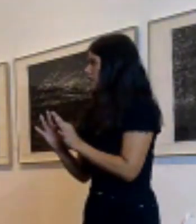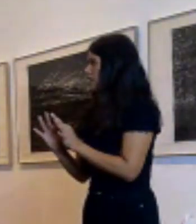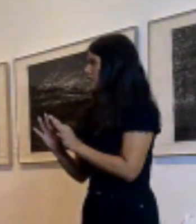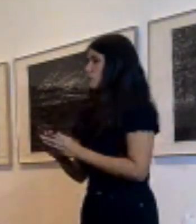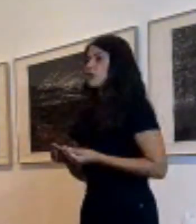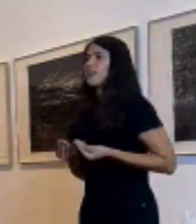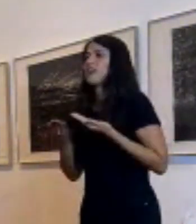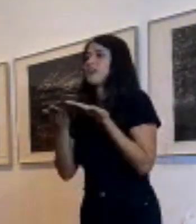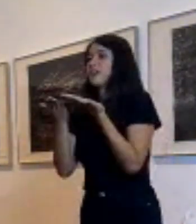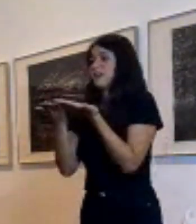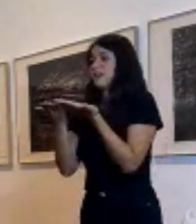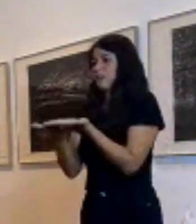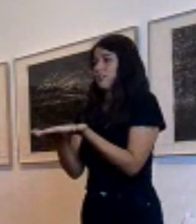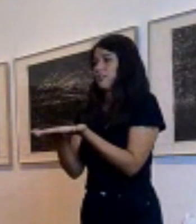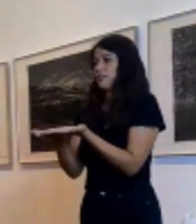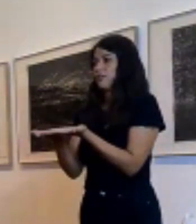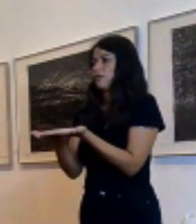se les había entregado,